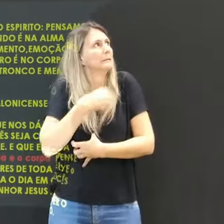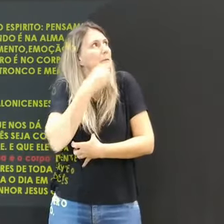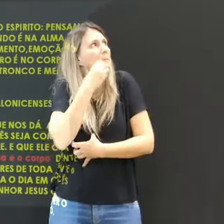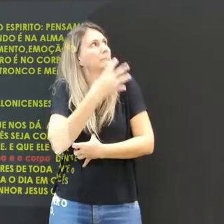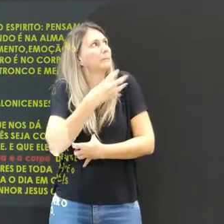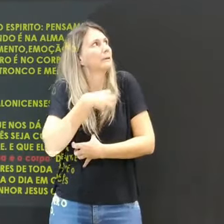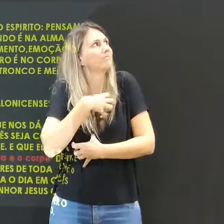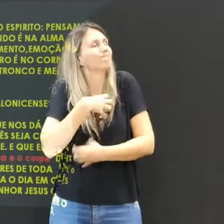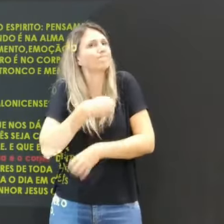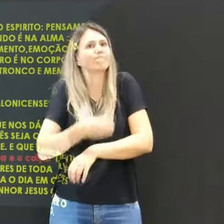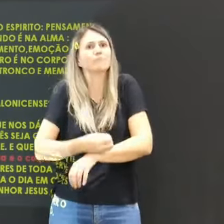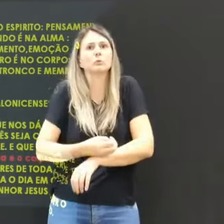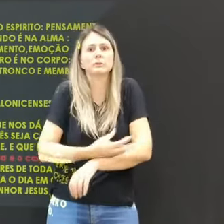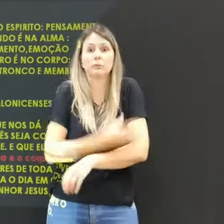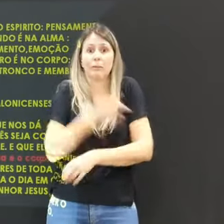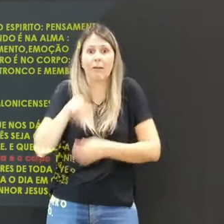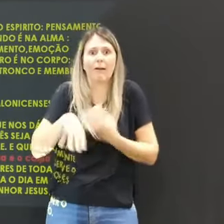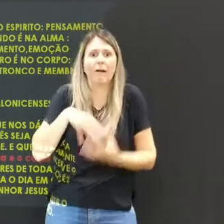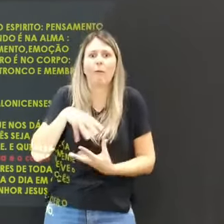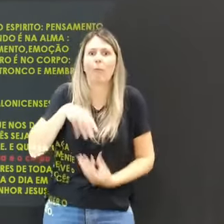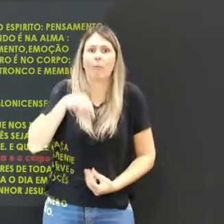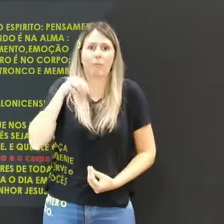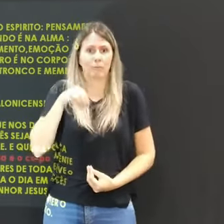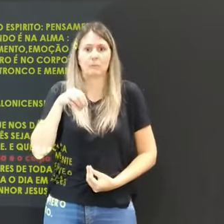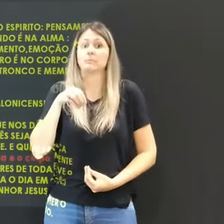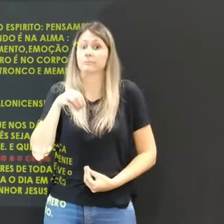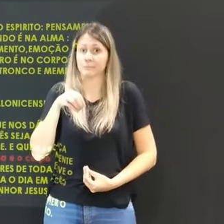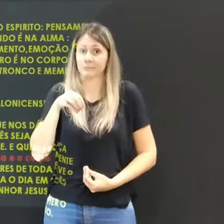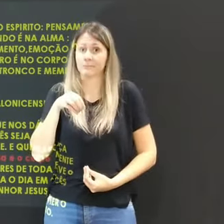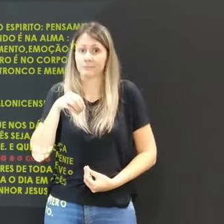sentimentos. Sentimento bom. É a nossa alma.